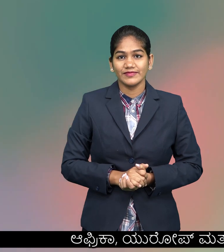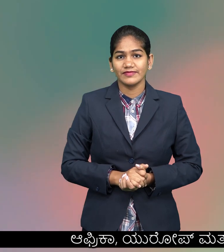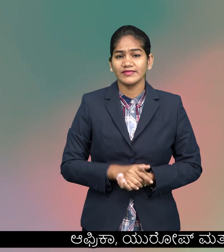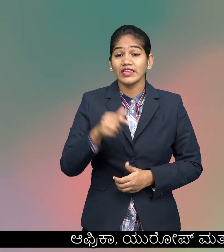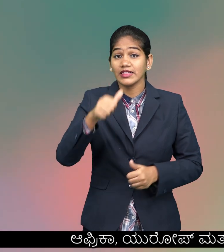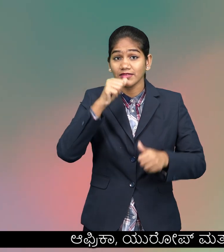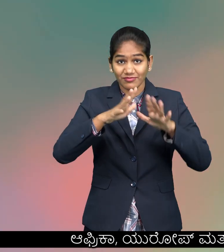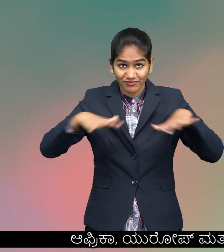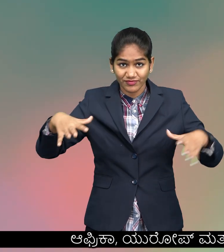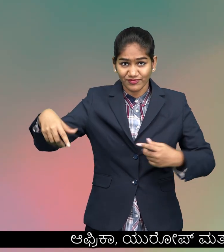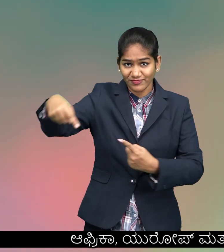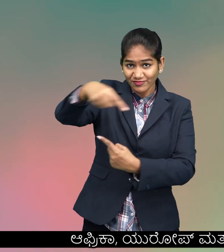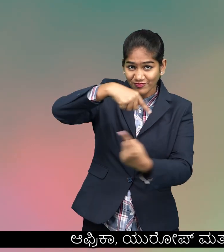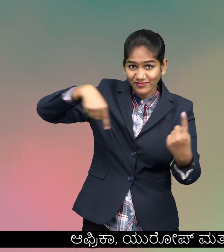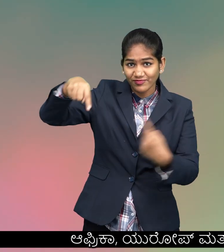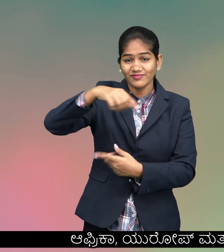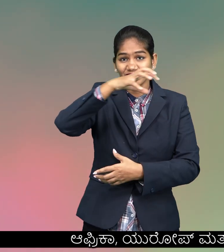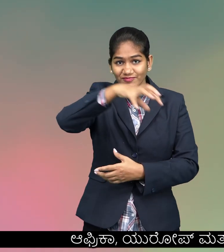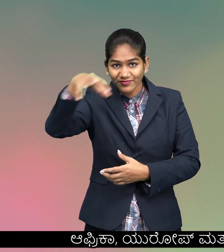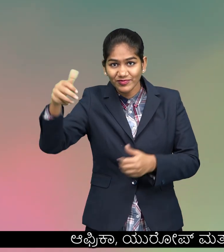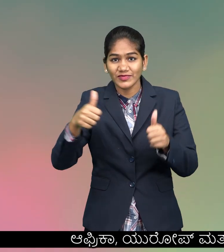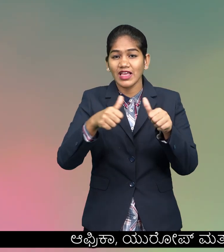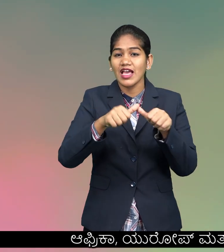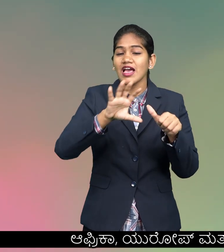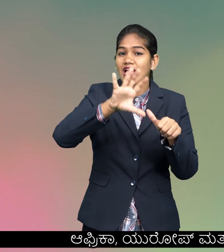ಆಫ್ರಿಕಾ, ಯುರೋಪ್ ಮತ್ತು ಏಷ್ಯಾದಿಂದ ಸುತ್ತುವರಿದ ಸಮುದ್ರ.